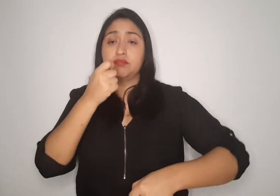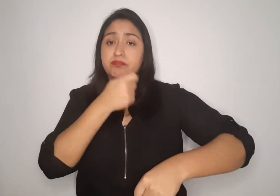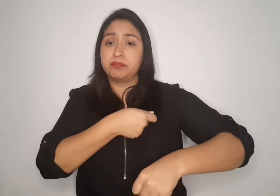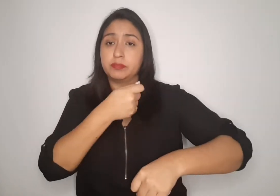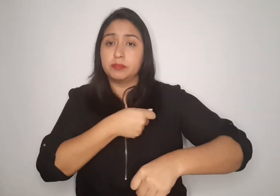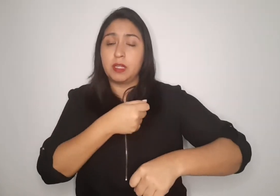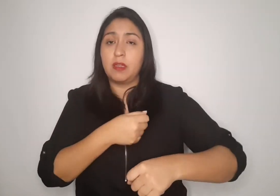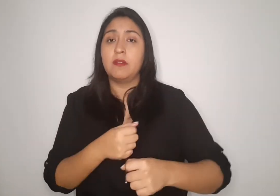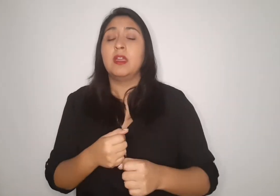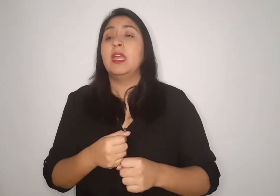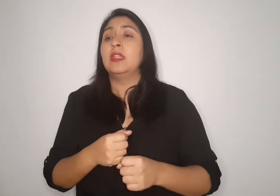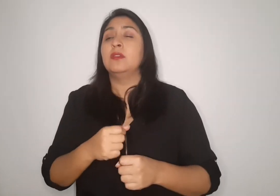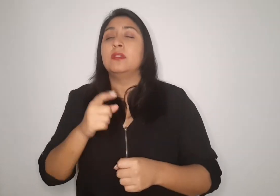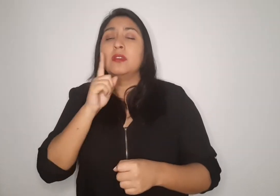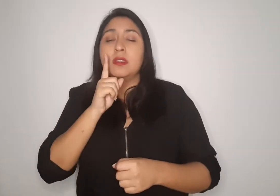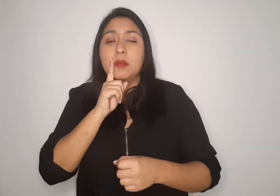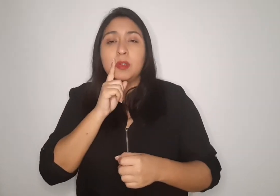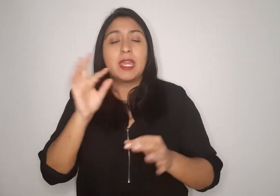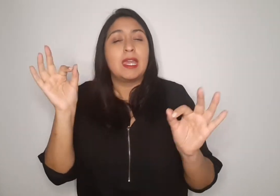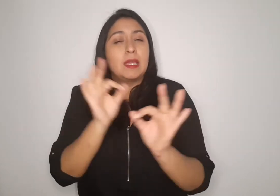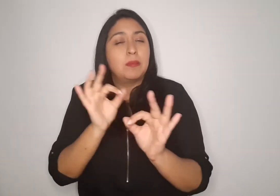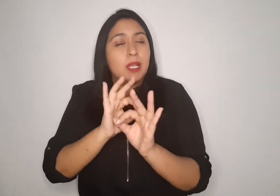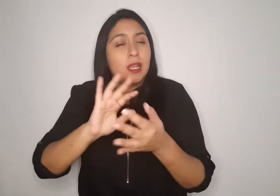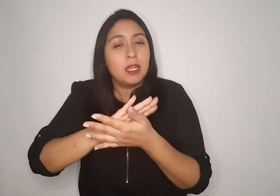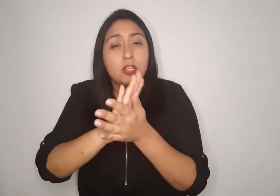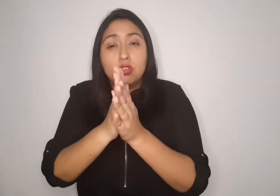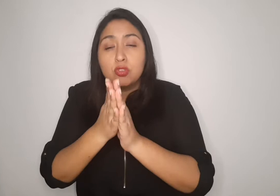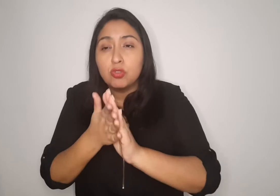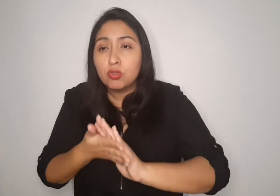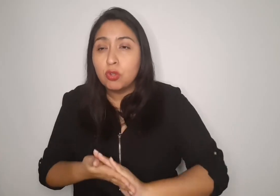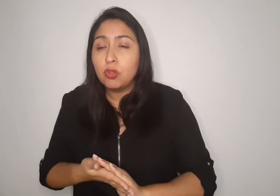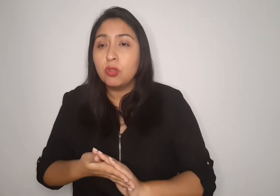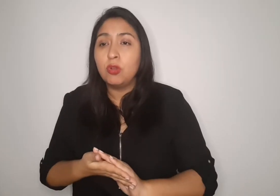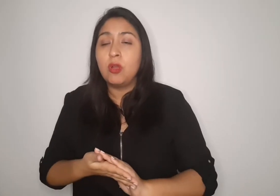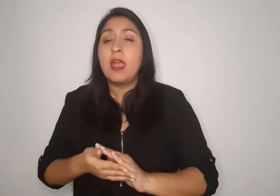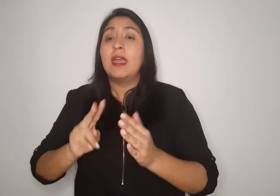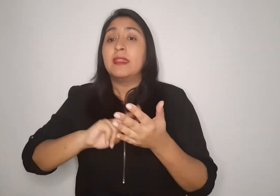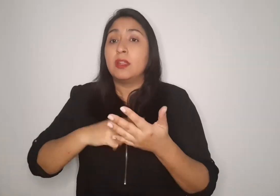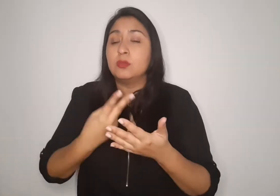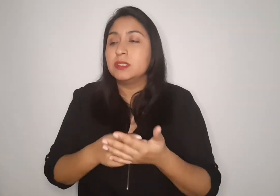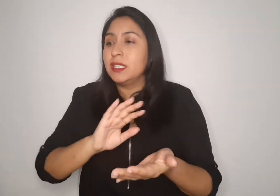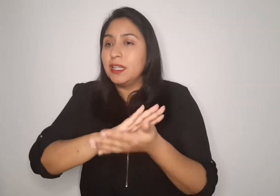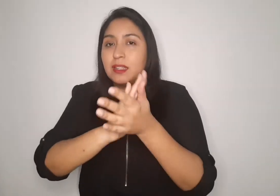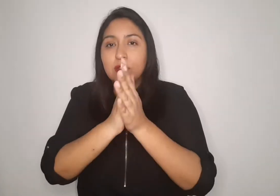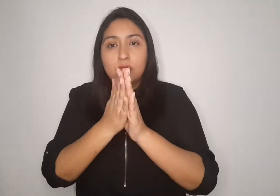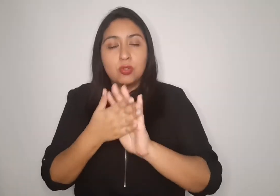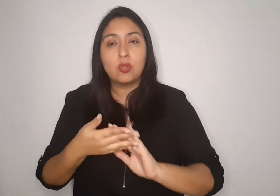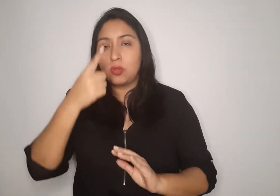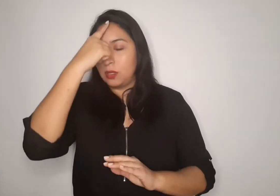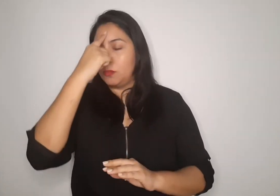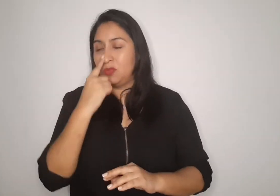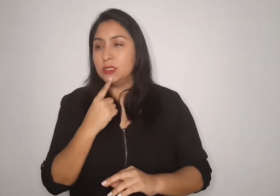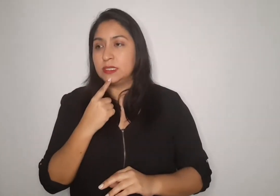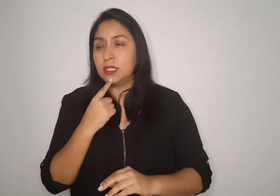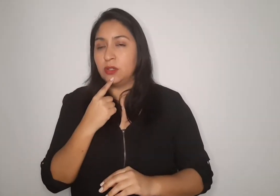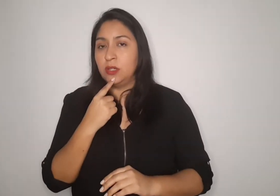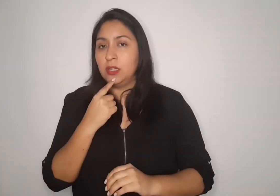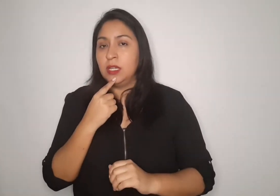nervios. Entonces, cuento corto, dando el visto bueno a la Machi. Todo esto va pasando mucho tiempo y muchos meses, no es rápido